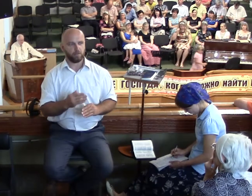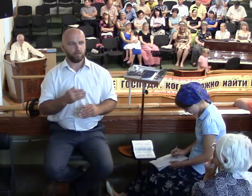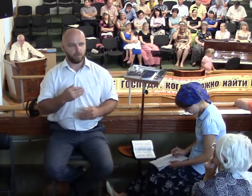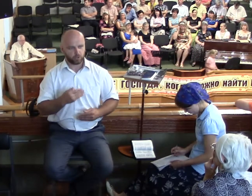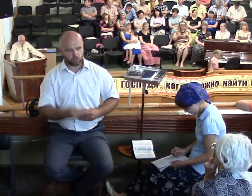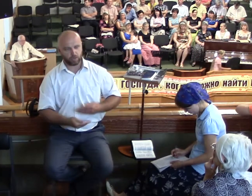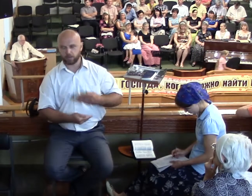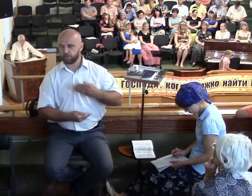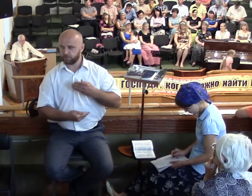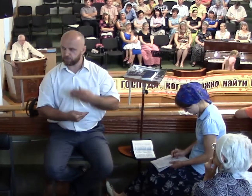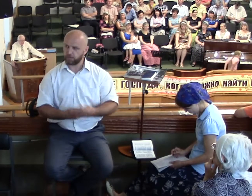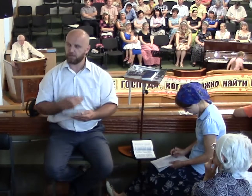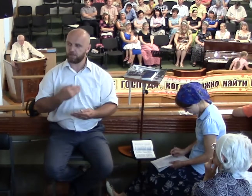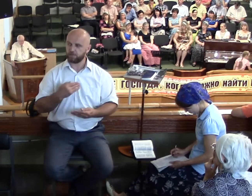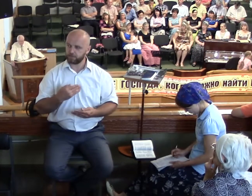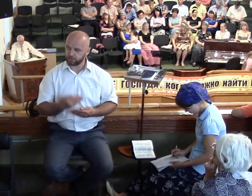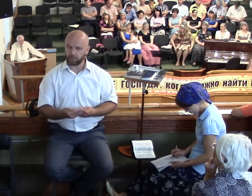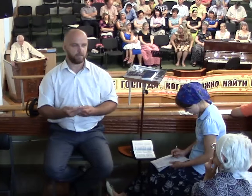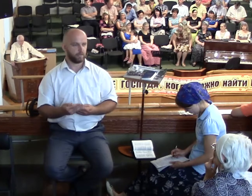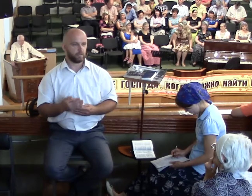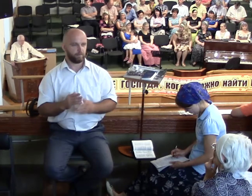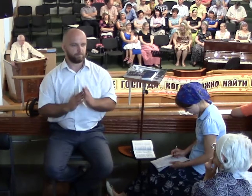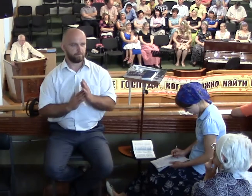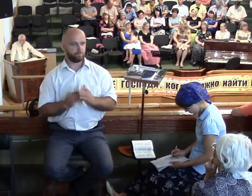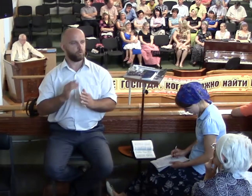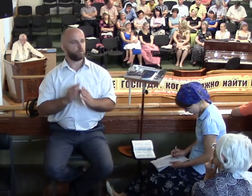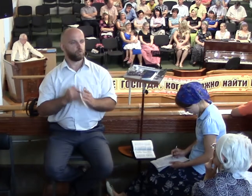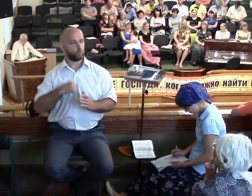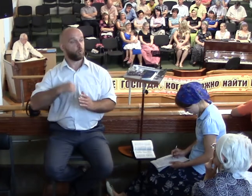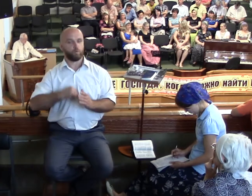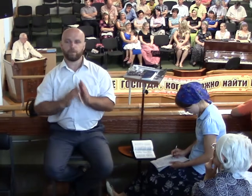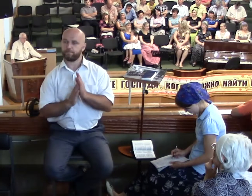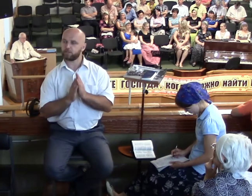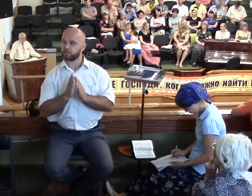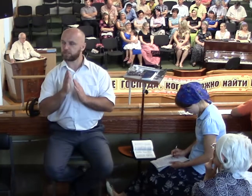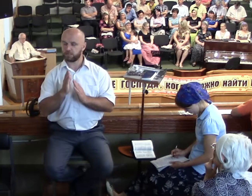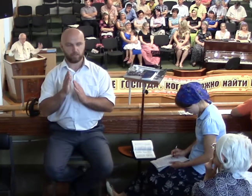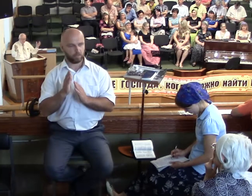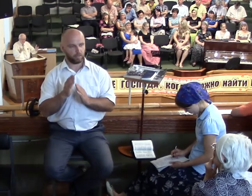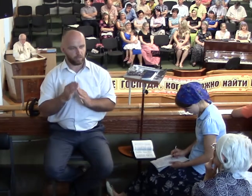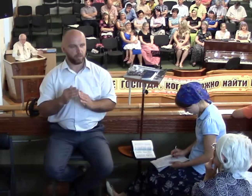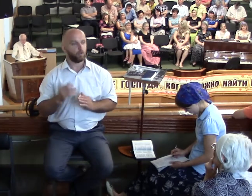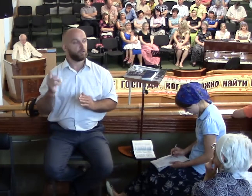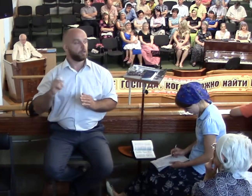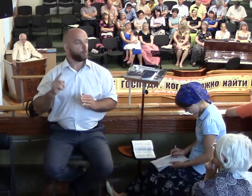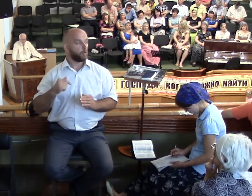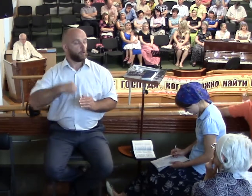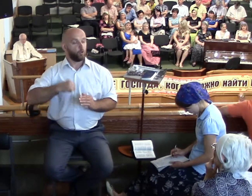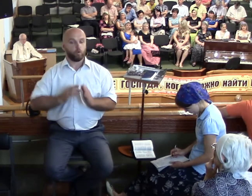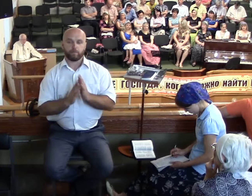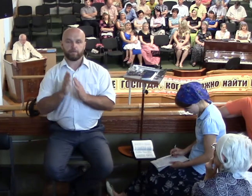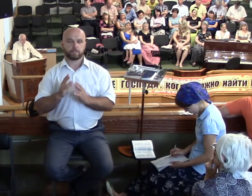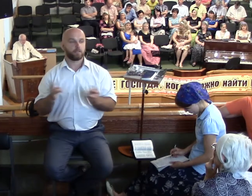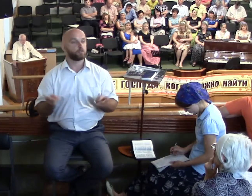Божьи, будем веселиться, чего захотим, попросим у Него, чего захотим, Он даст нам и